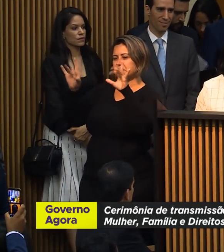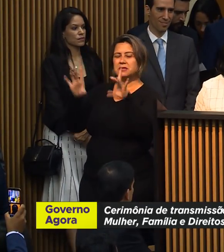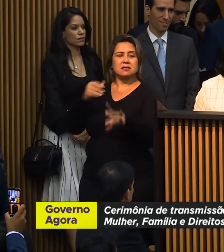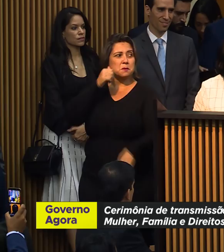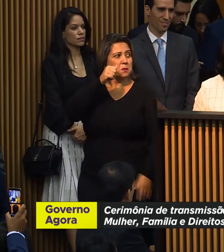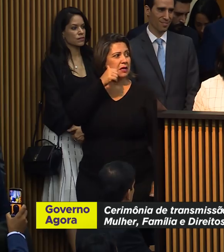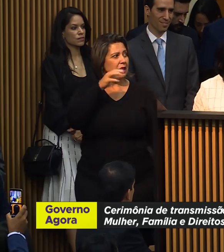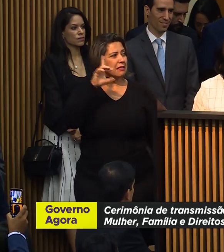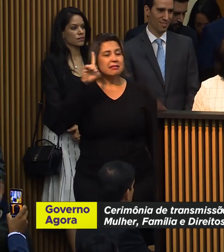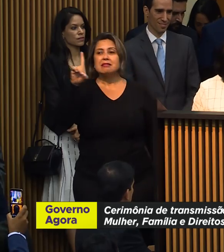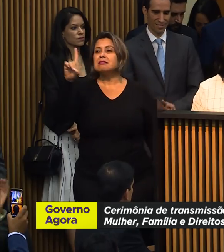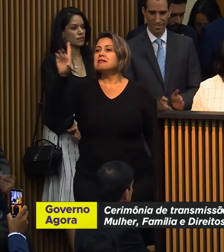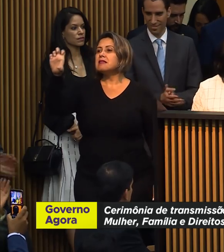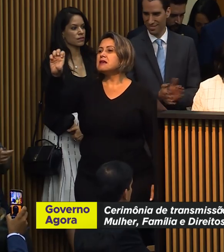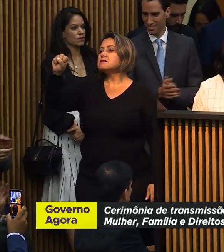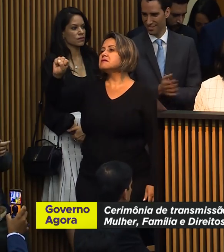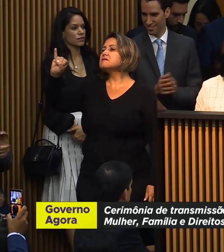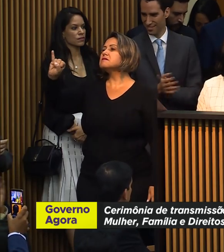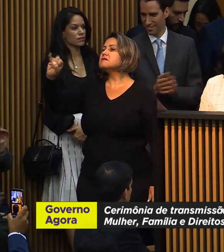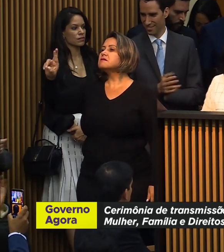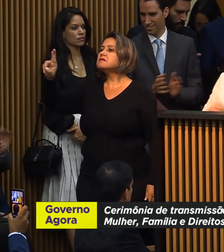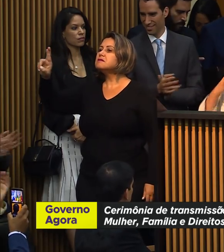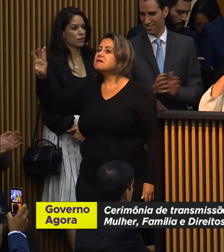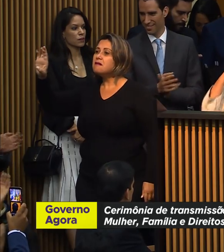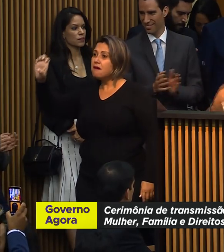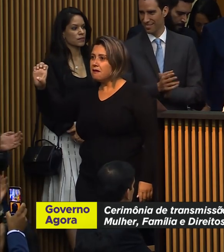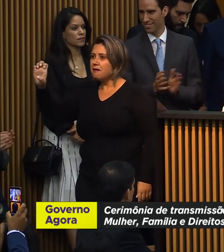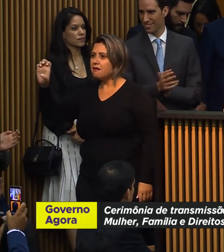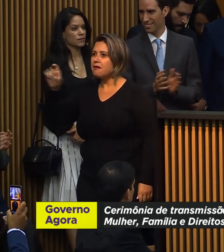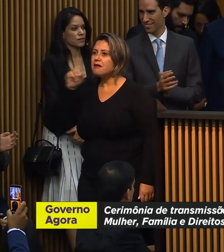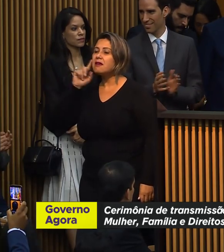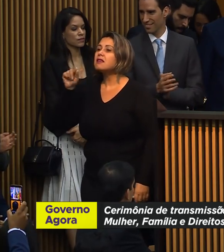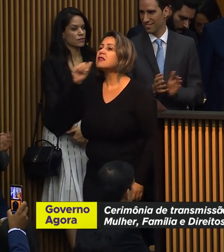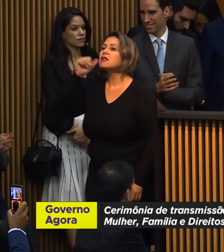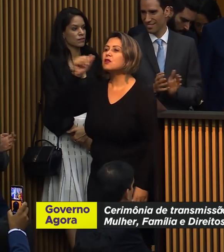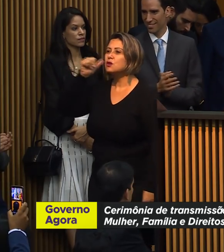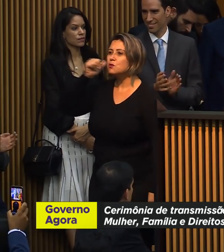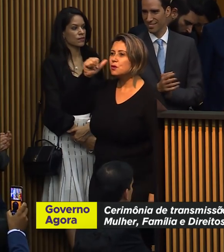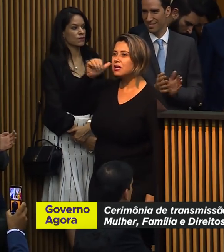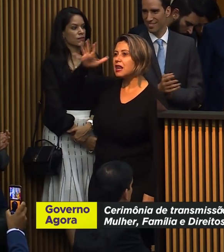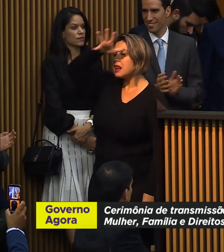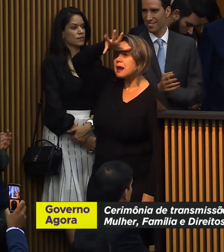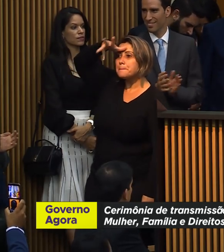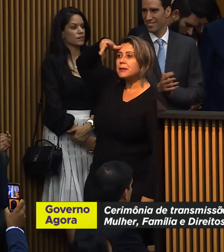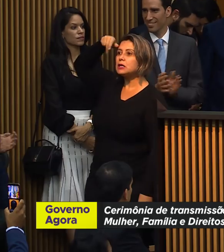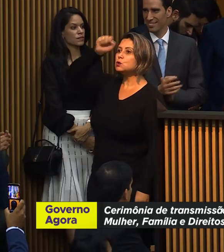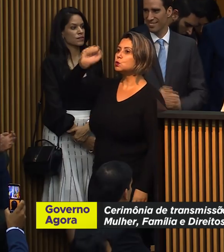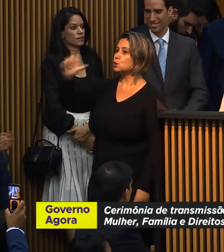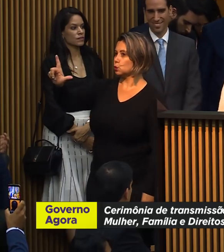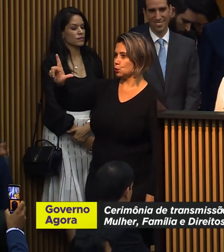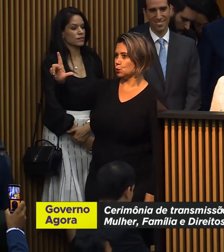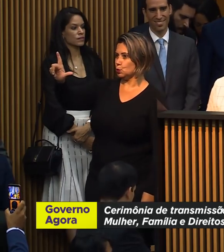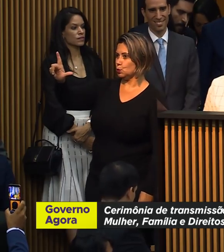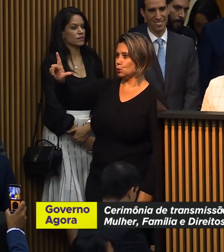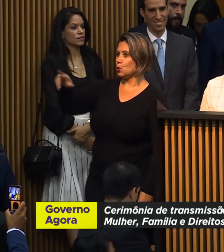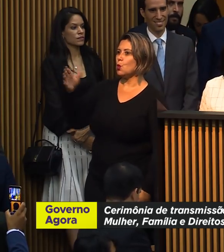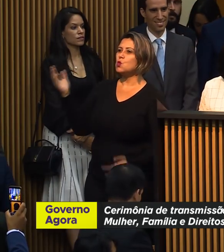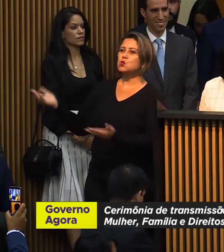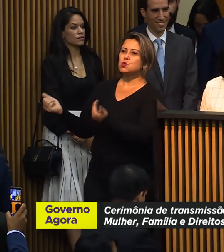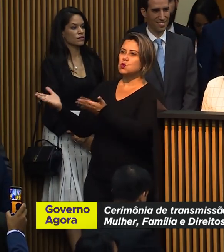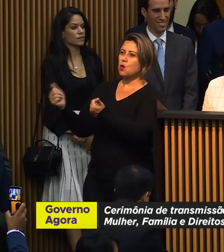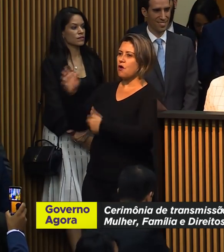Desirê. A Desirê. Desirê que veio do Mato Grosso do Sul, jovem,